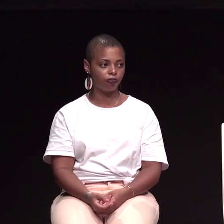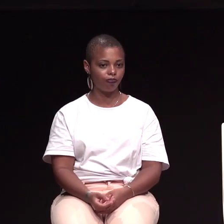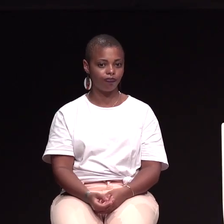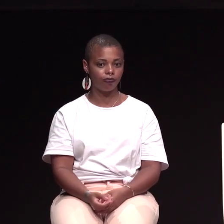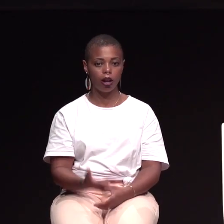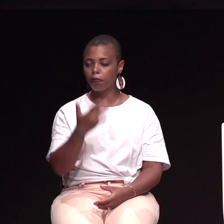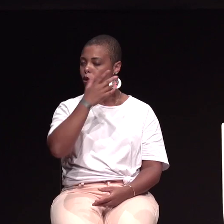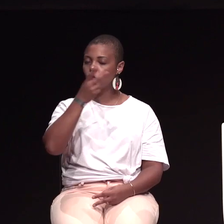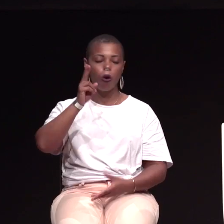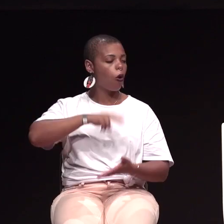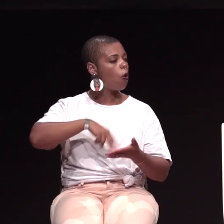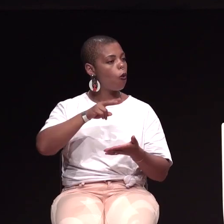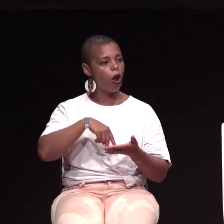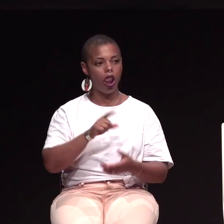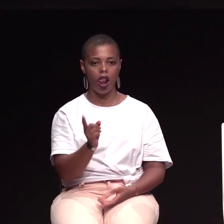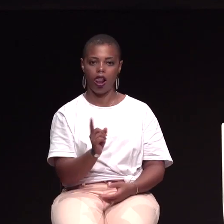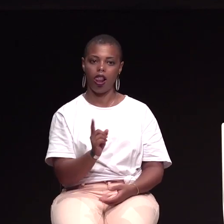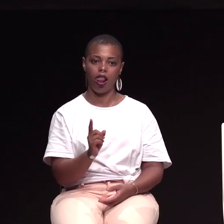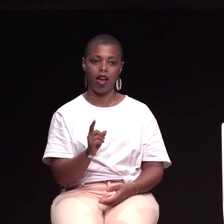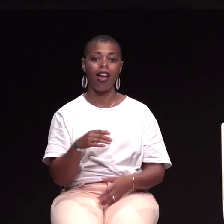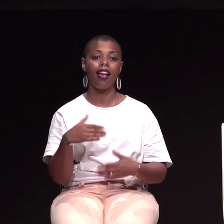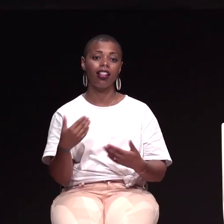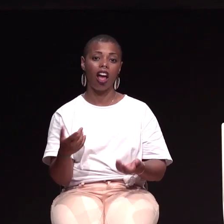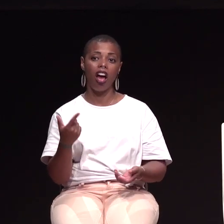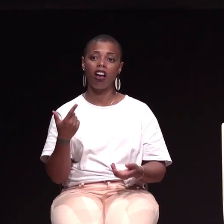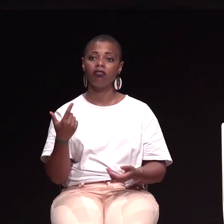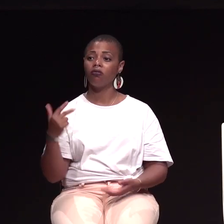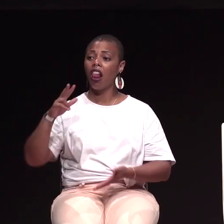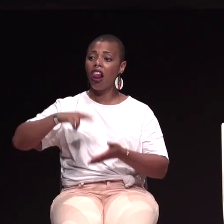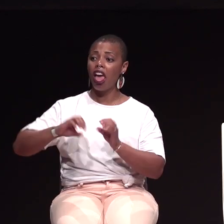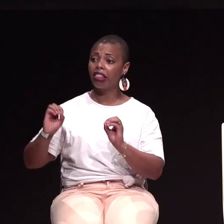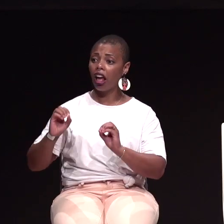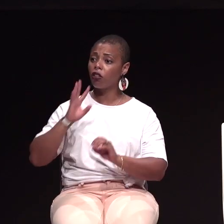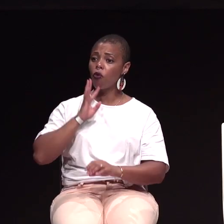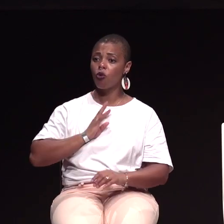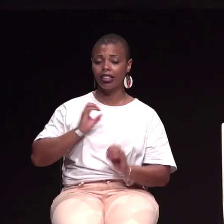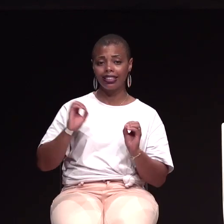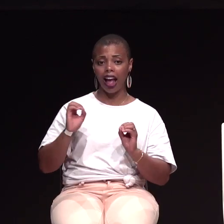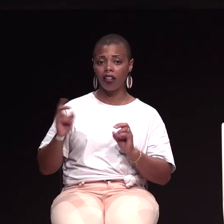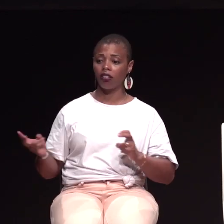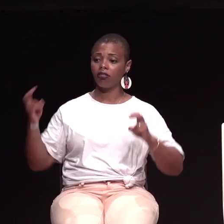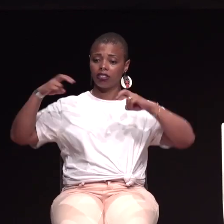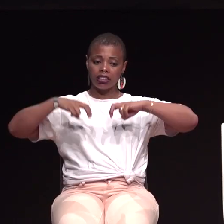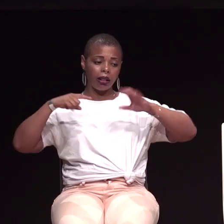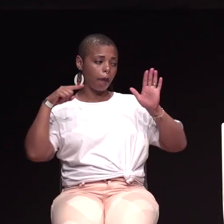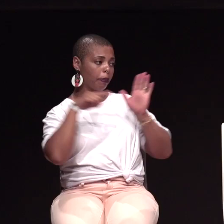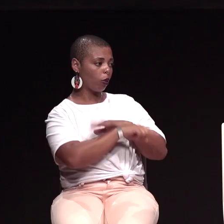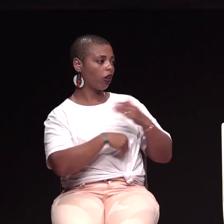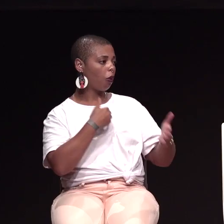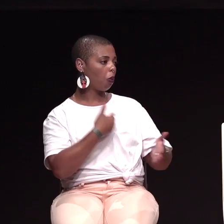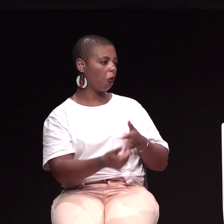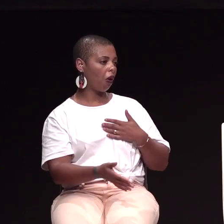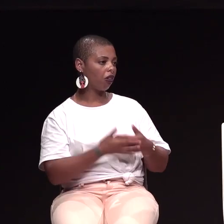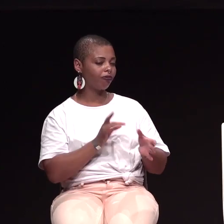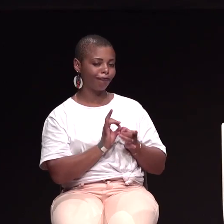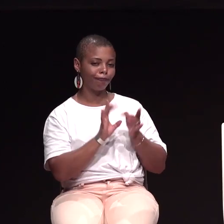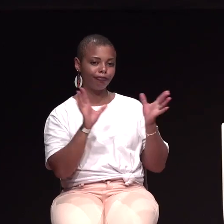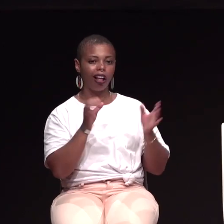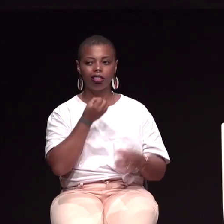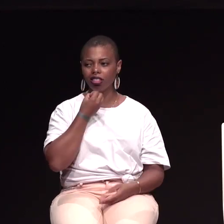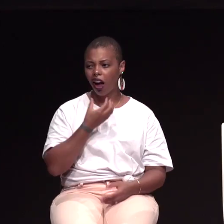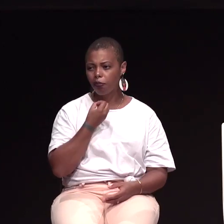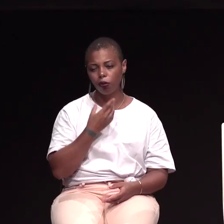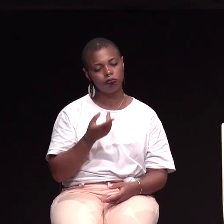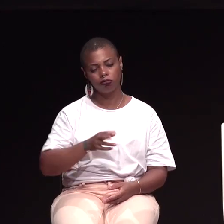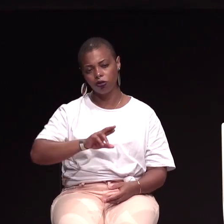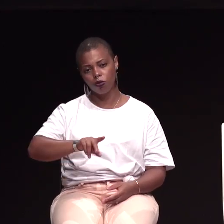Não nos leem. E acham que podem fazer qualquer pergunta para a gente, que está bom. Costuma